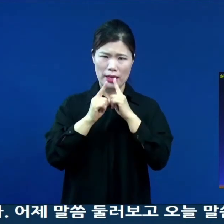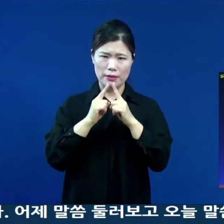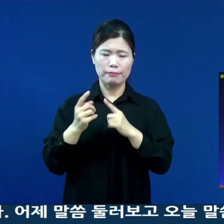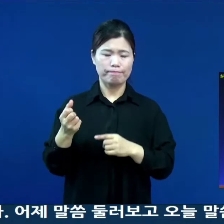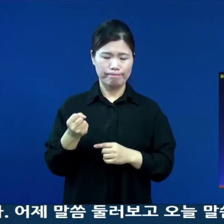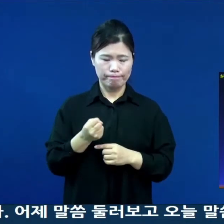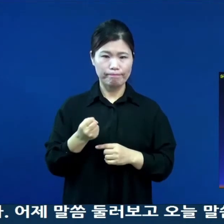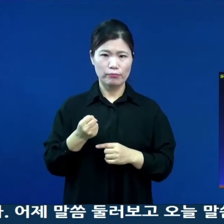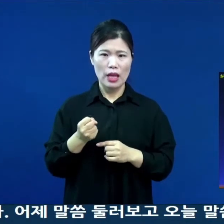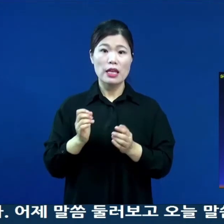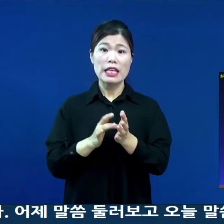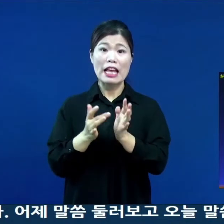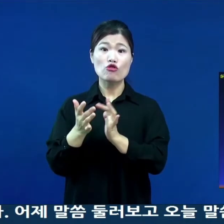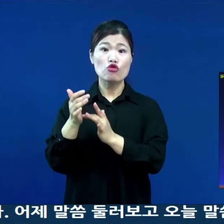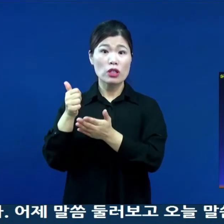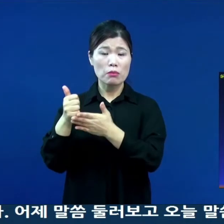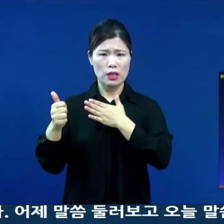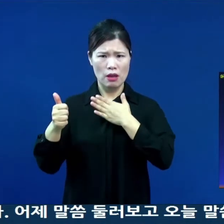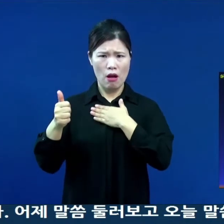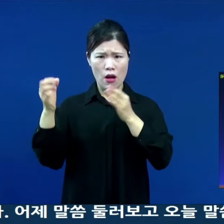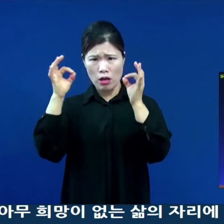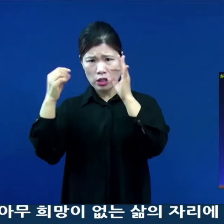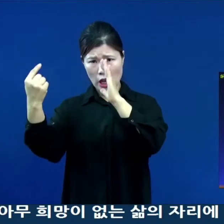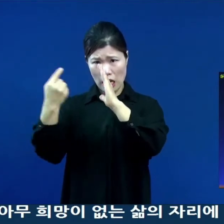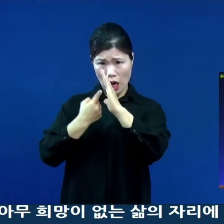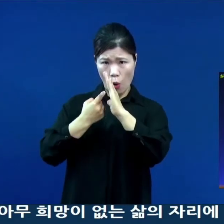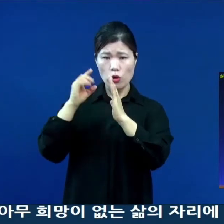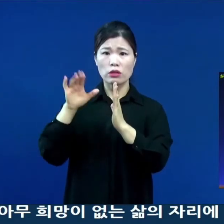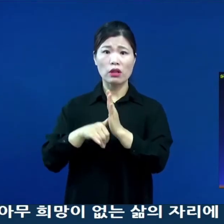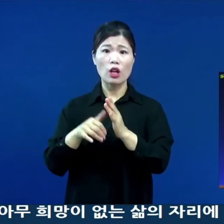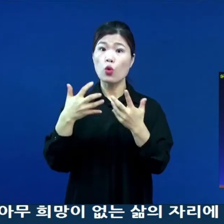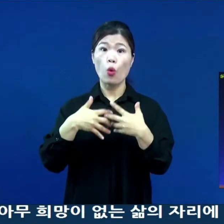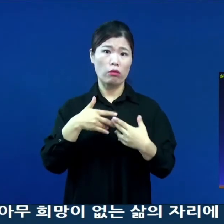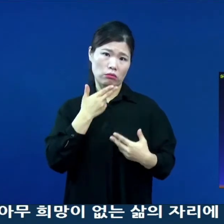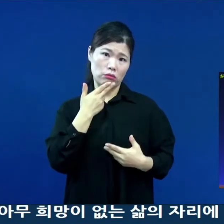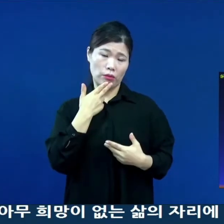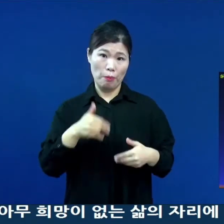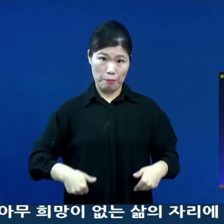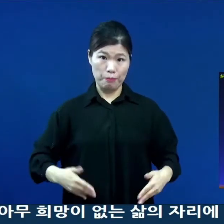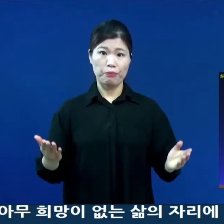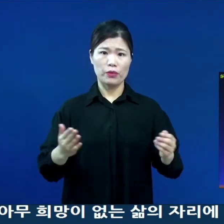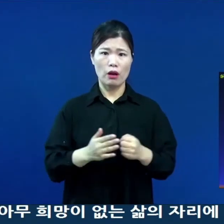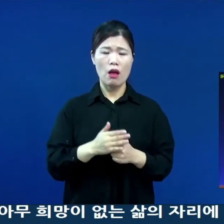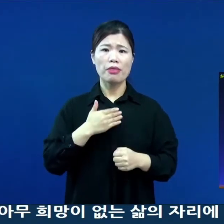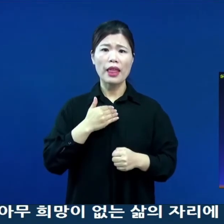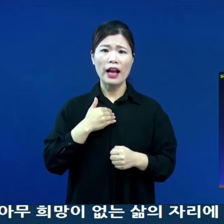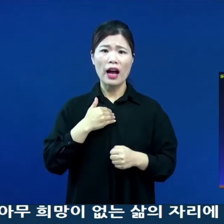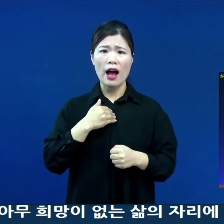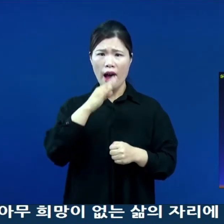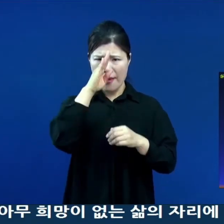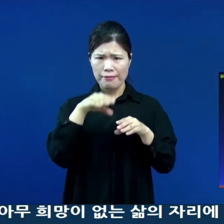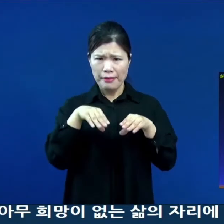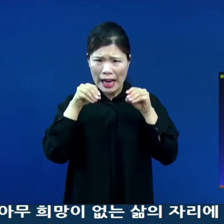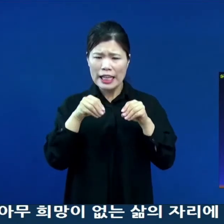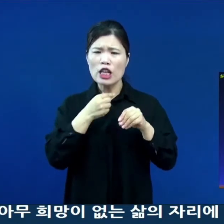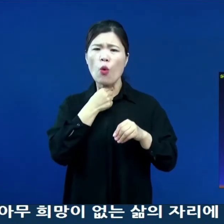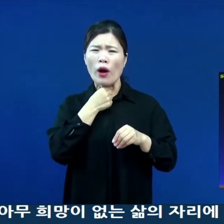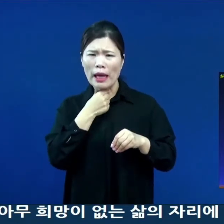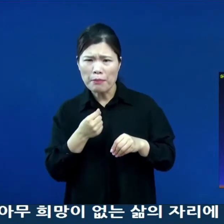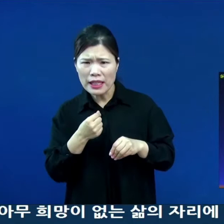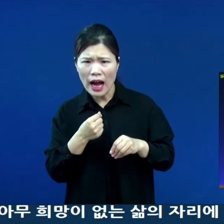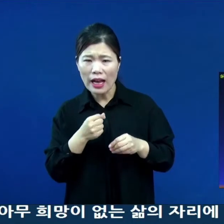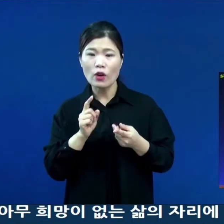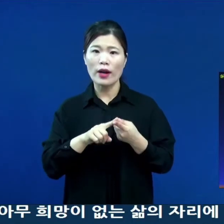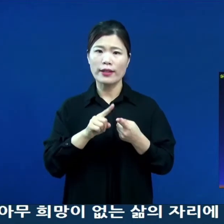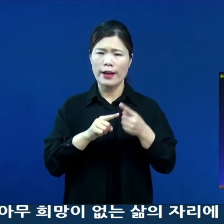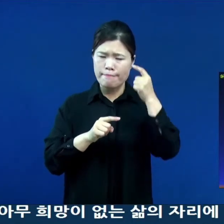예수님이 우리를 찾아오실 때 아무런 조건이 없었다는 것, 내가 낫기를 소망합니다 라는